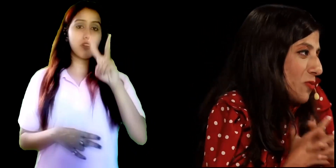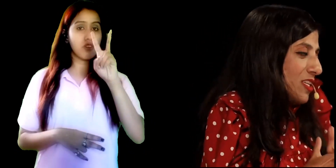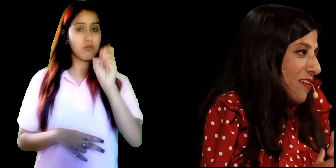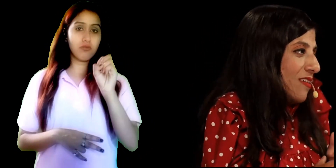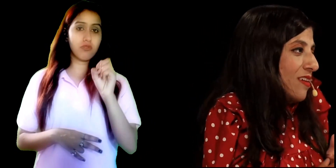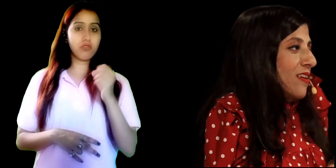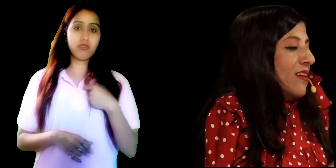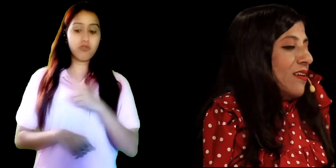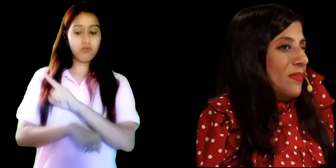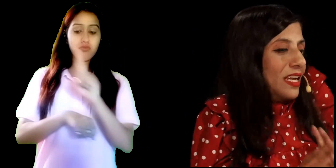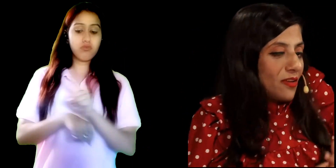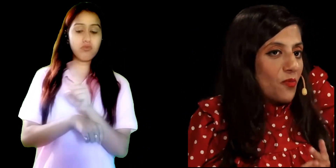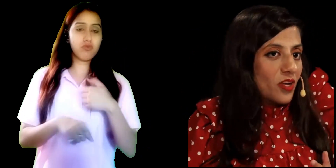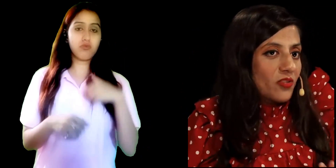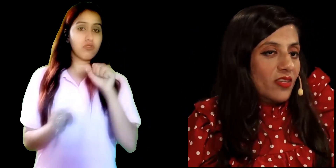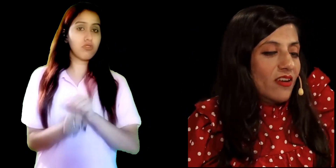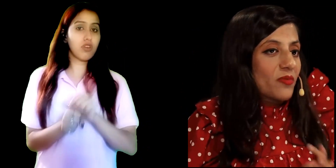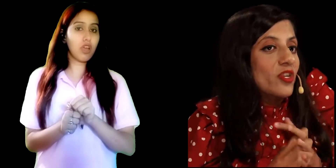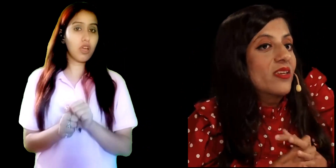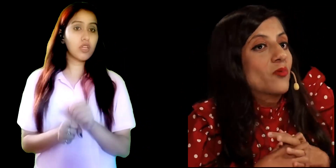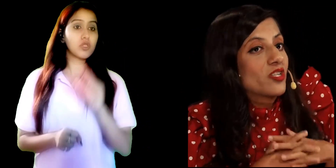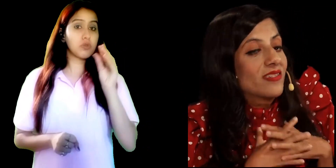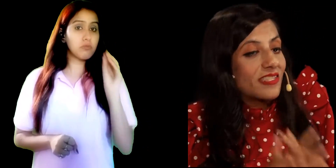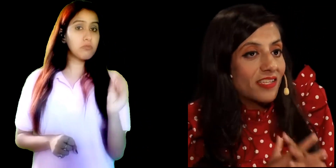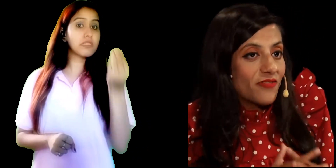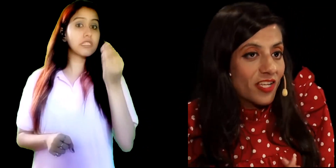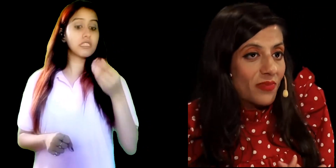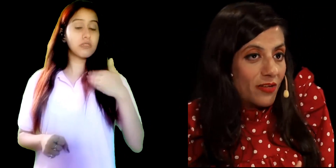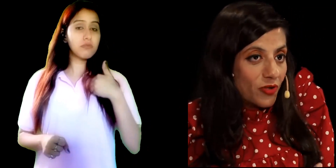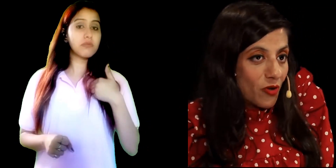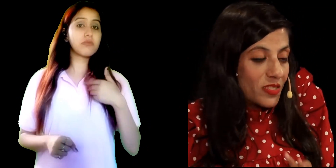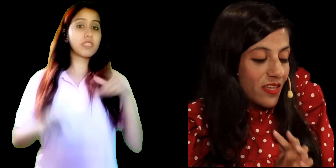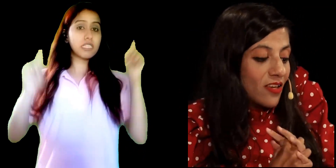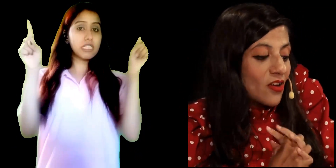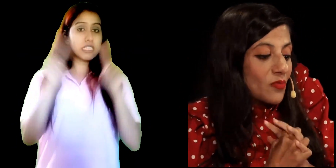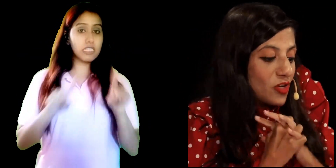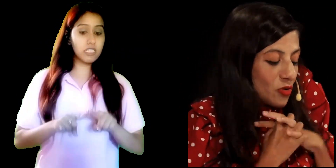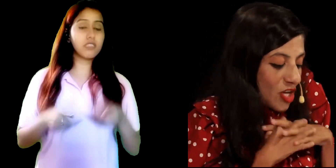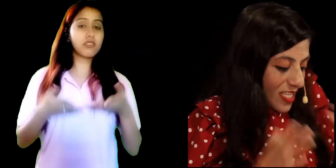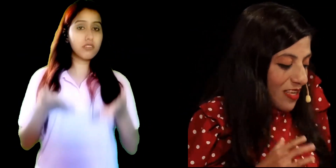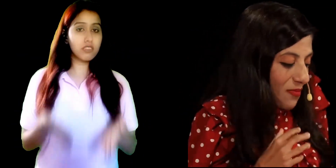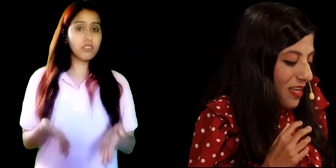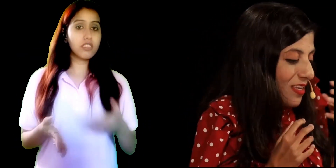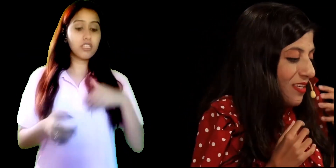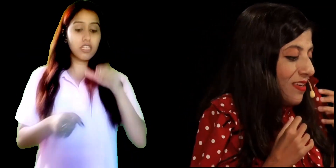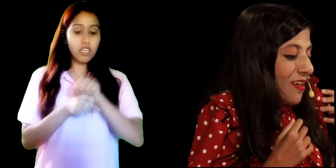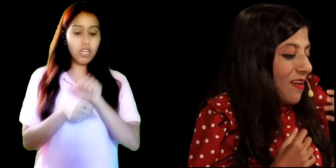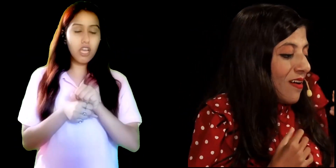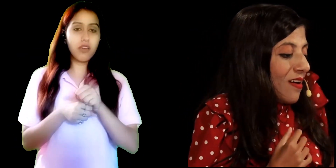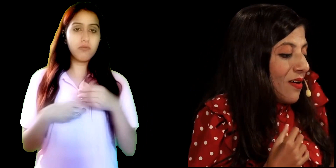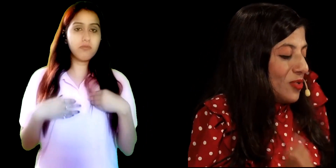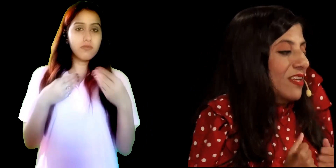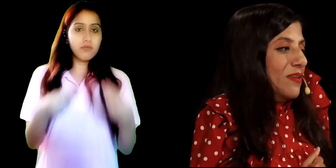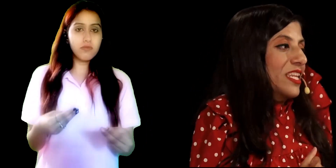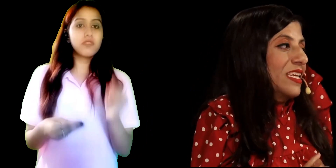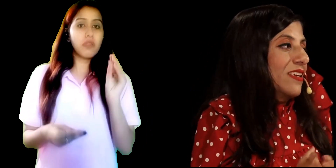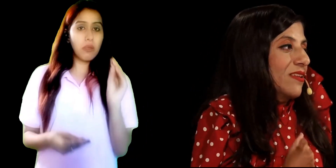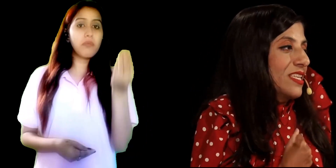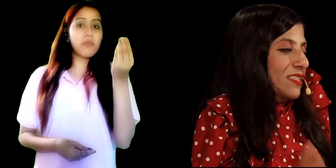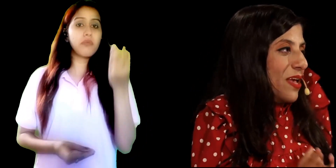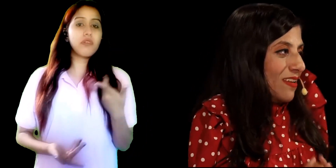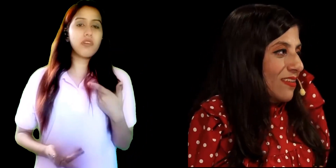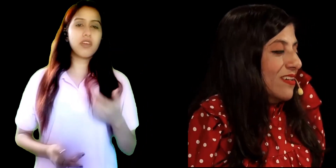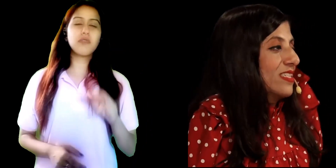मुझे वो ज़रूरी था, मेरे लिए वो बहुत ज़रूरी था कि मुझे एक इमोशनल सेटिस्फैक्शन मिले अपने जॉब से। मुझे कुछ ऐसा मिले कि मुझे लगे